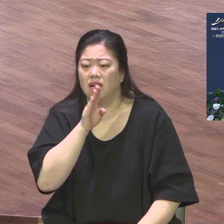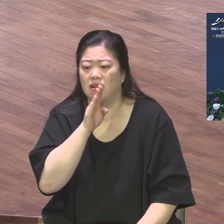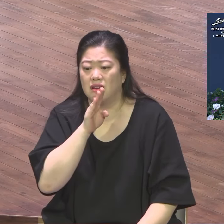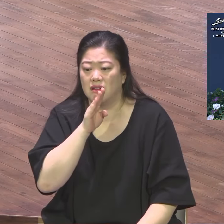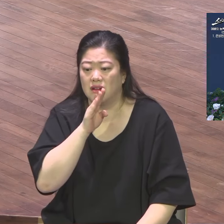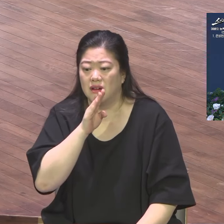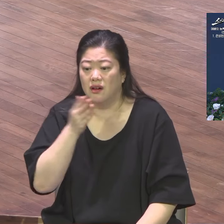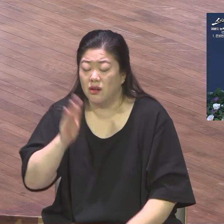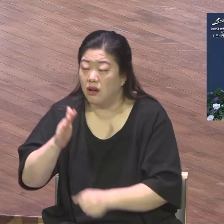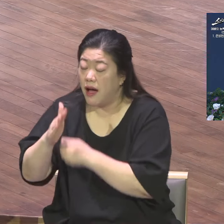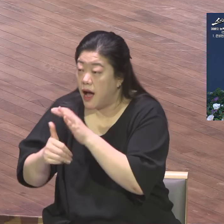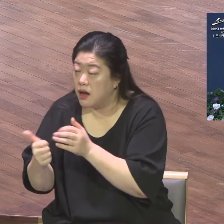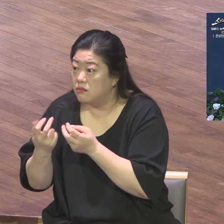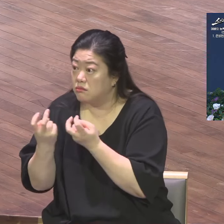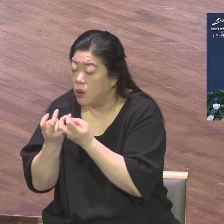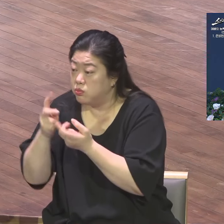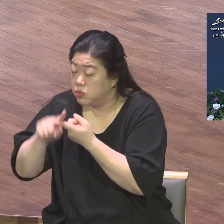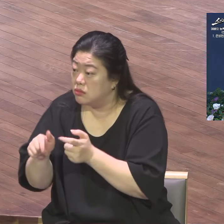수거든요.